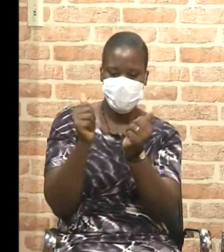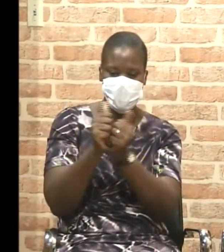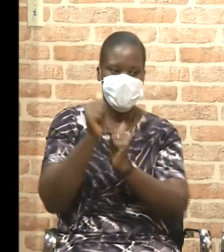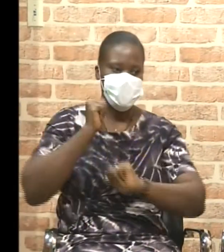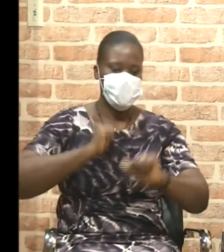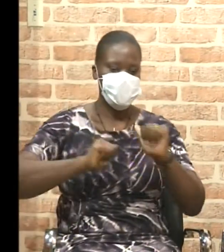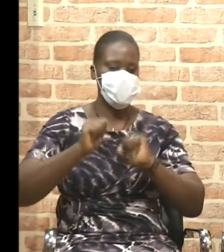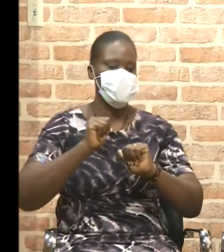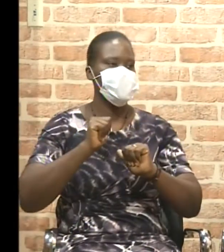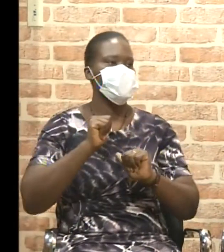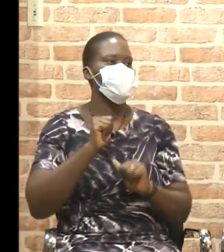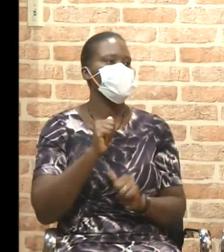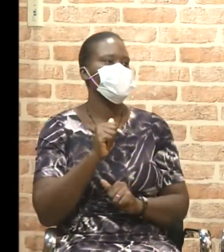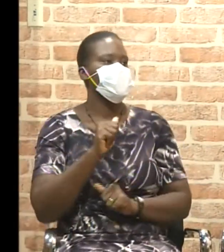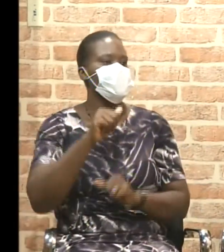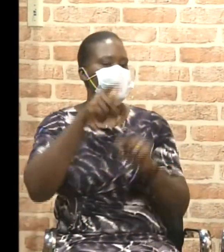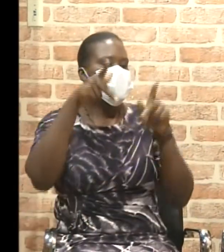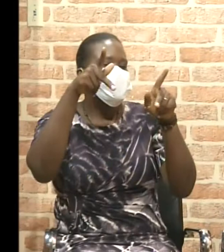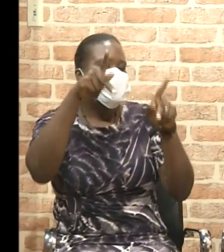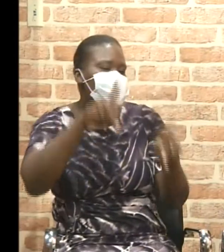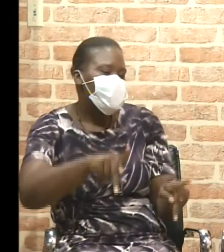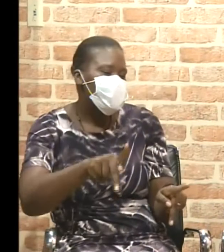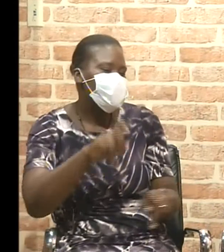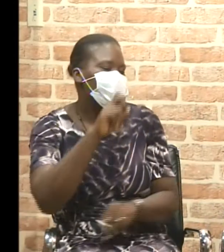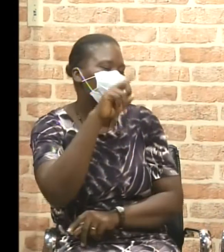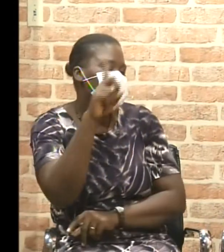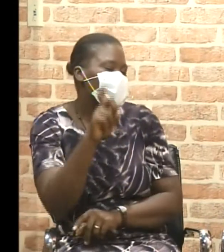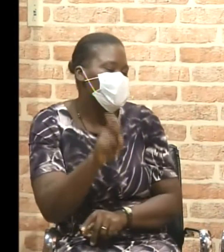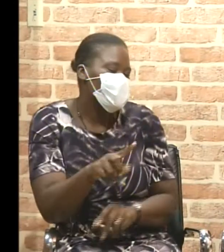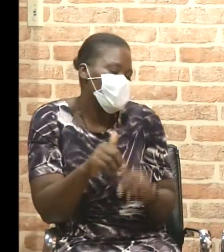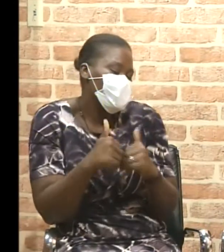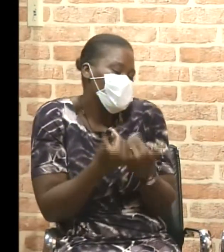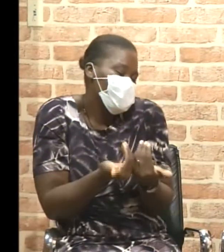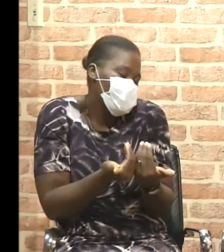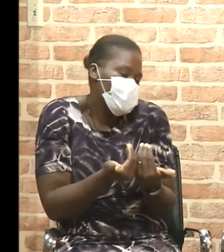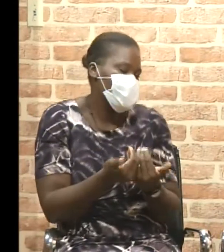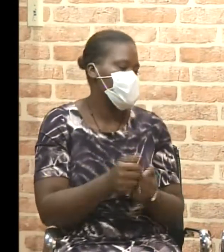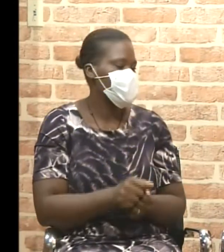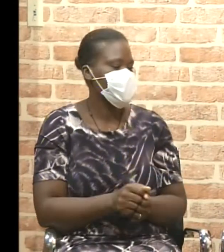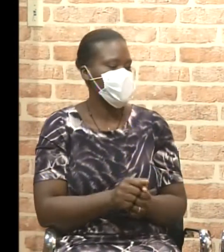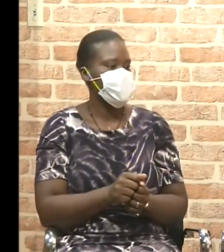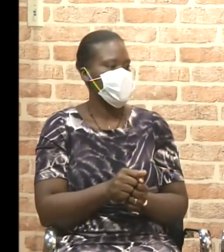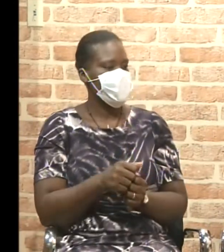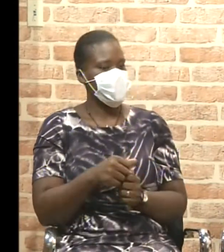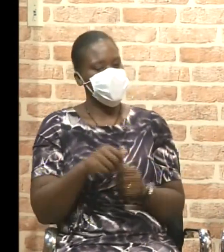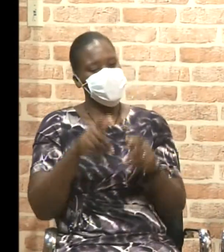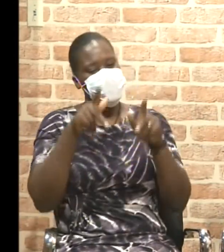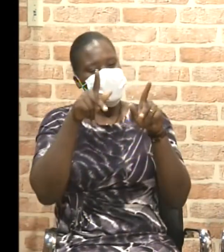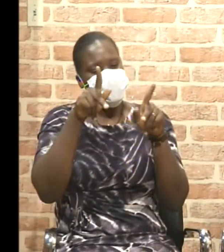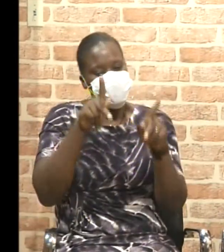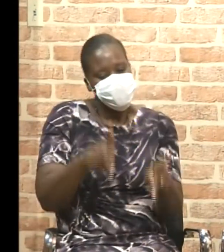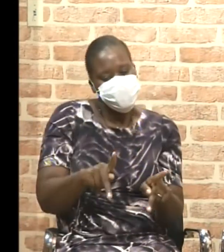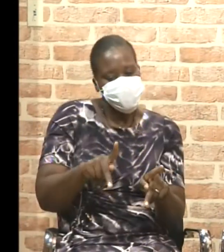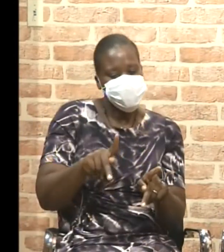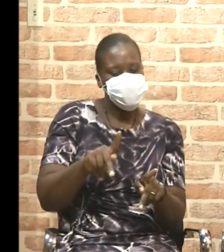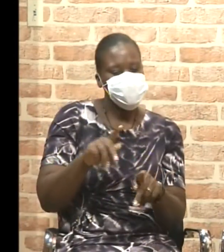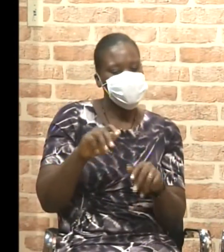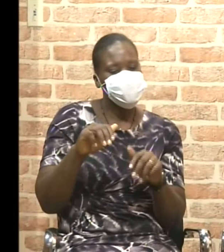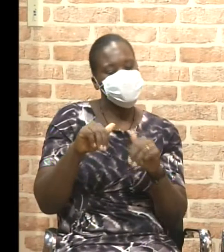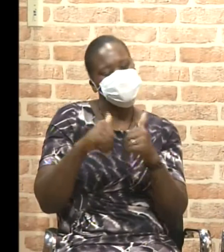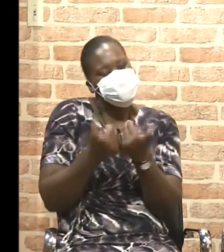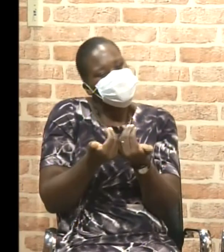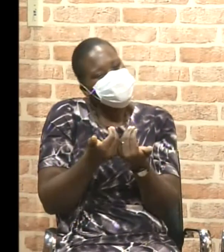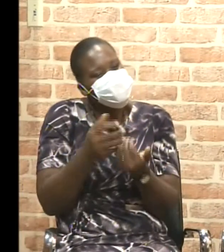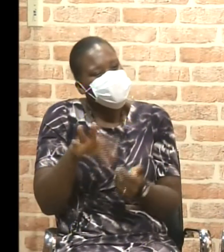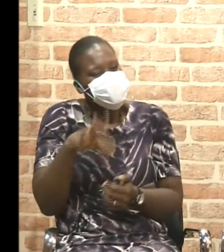En termes de ressources humaines, comment ça arrive au bureau? Mon cher, en termes de ressources humaines, nous avons un peu de ressources, mais par